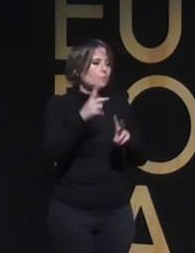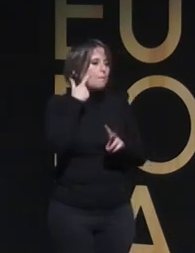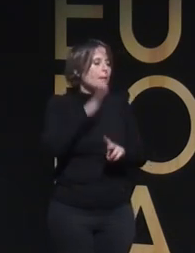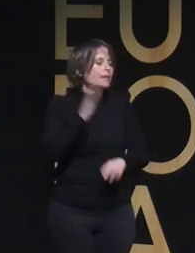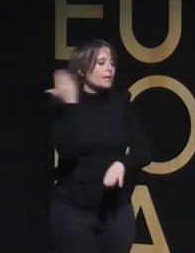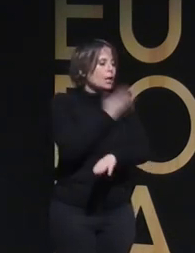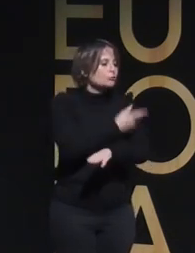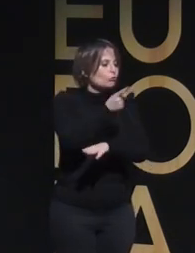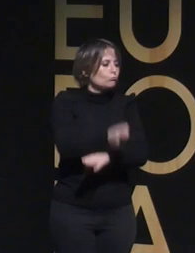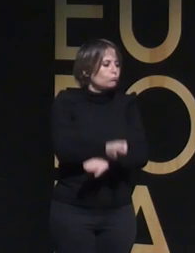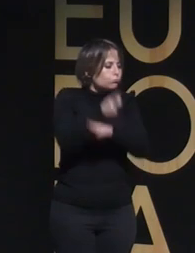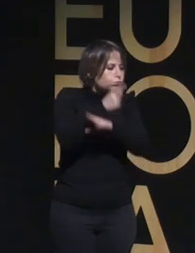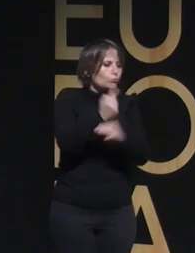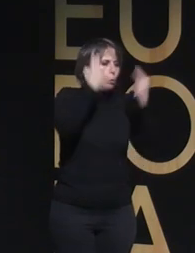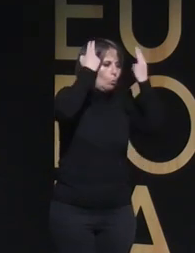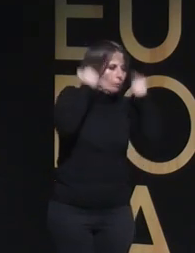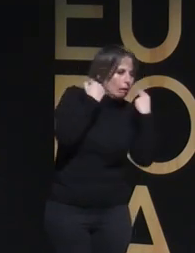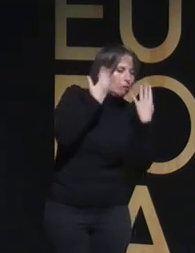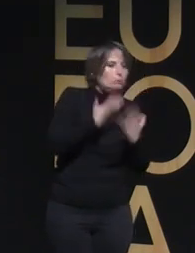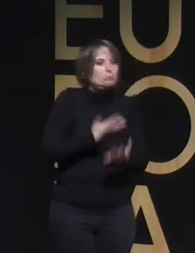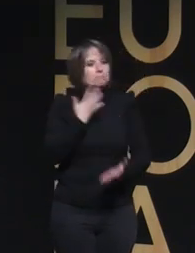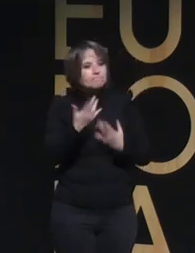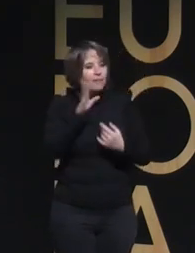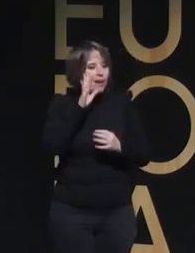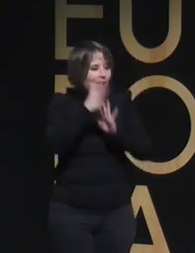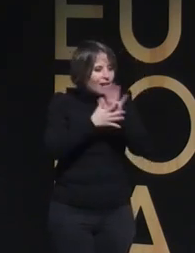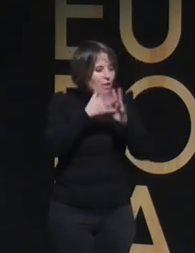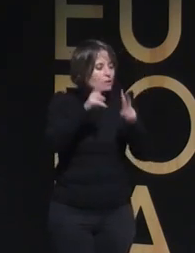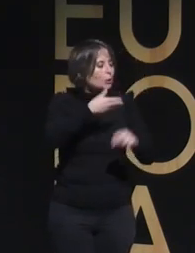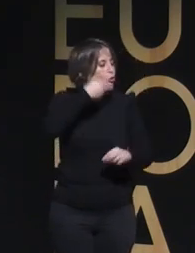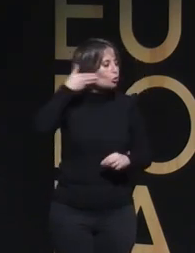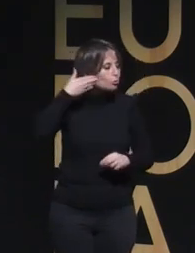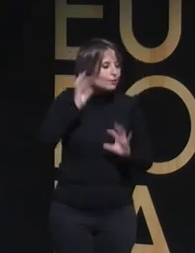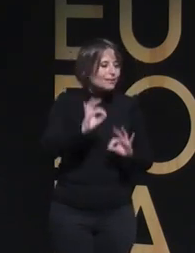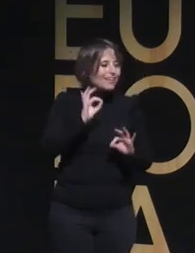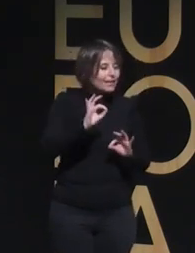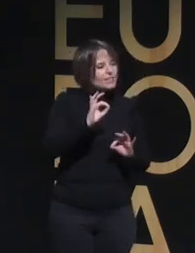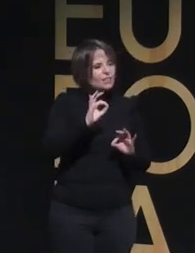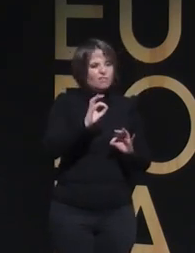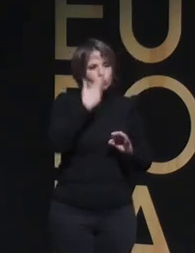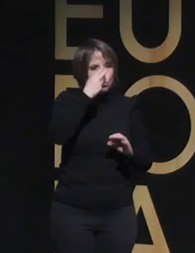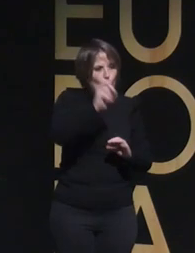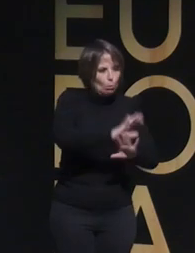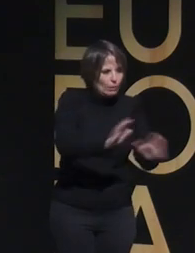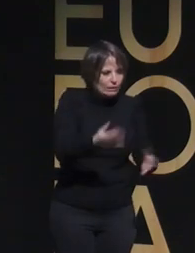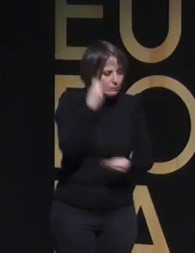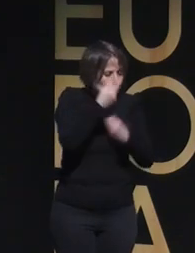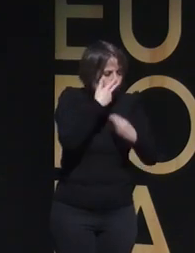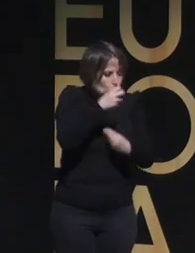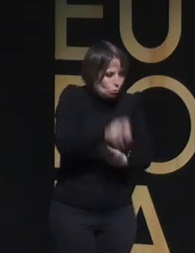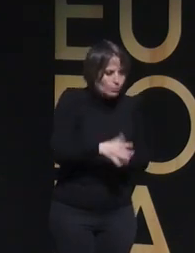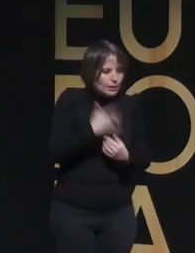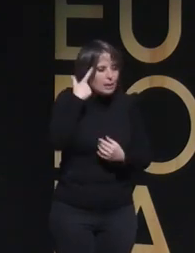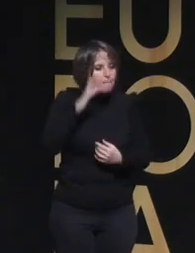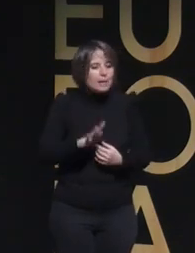como imposición, como humillación, lo que hablamos ahora un poco de la soberbia, del orgullo, es el que no es productivo. No vale, yo creo que no vale de mucho. Da la